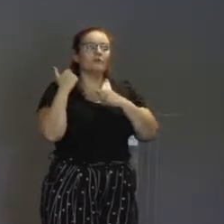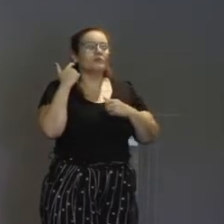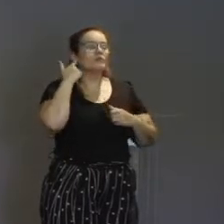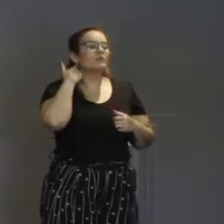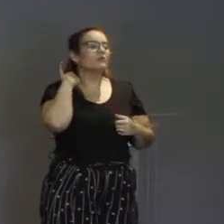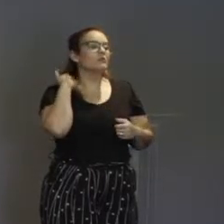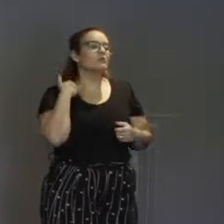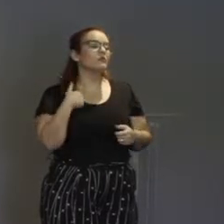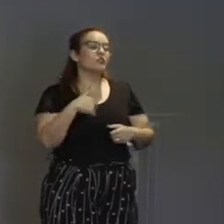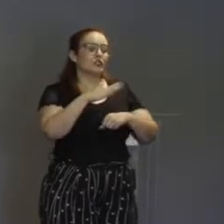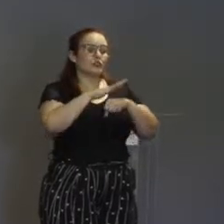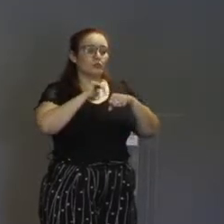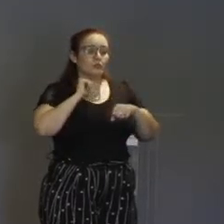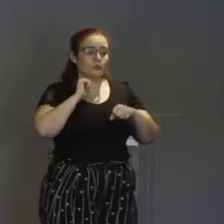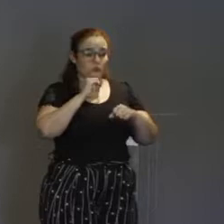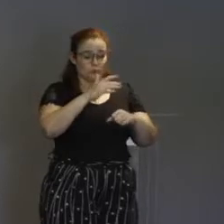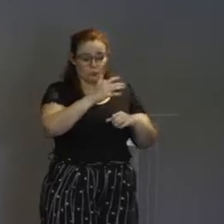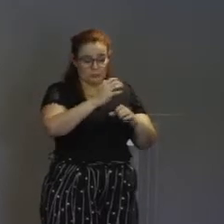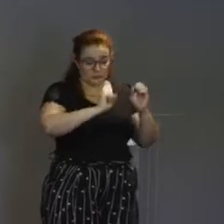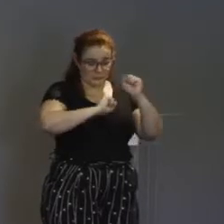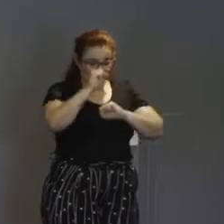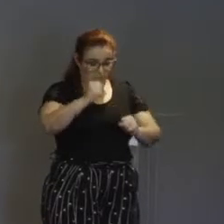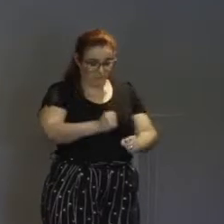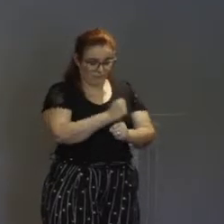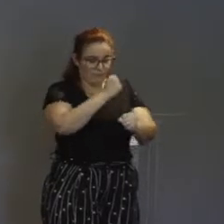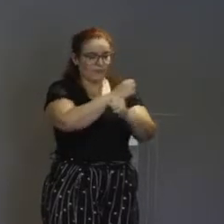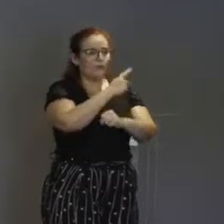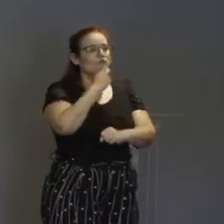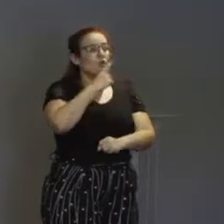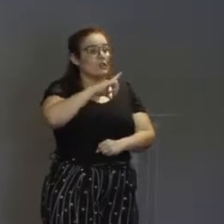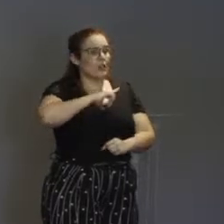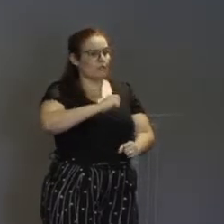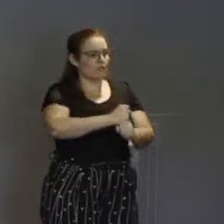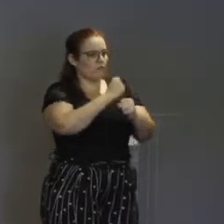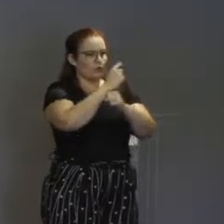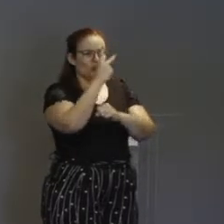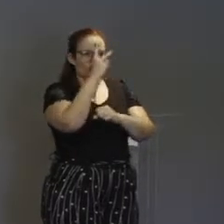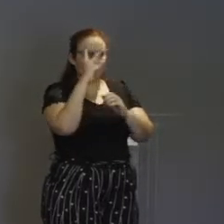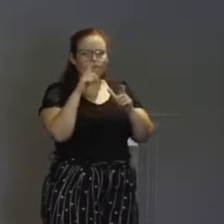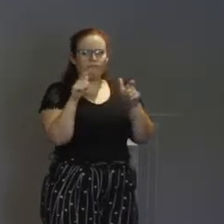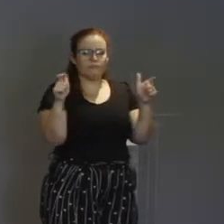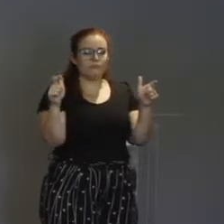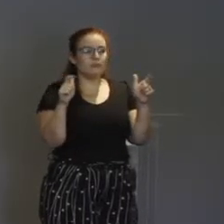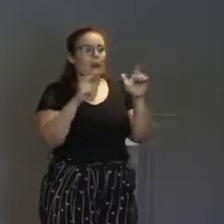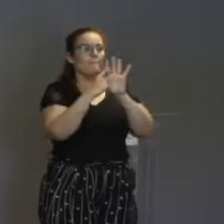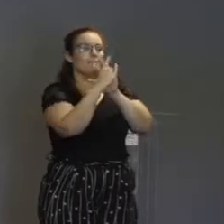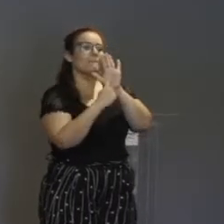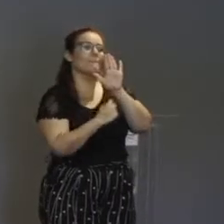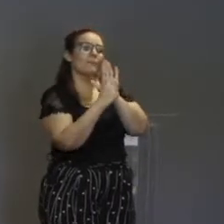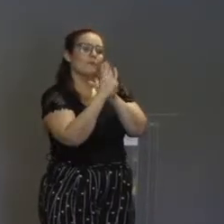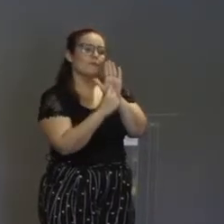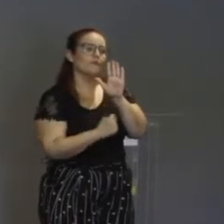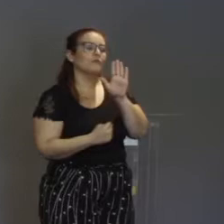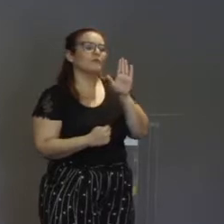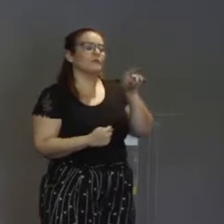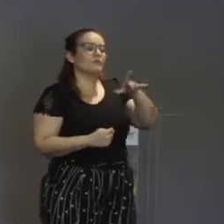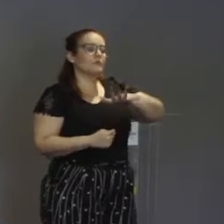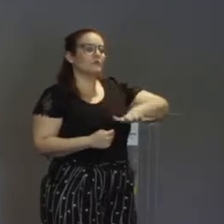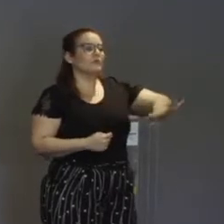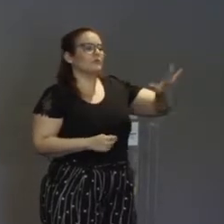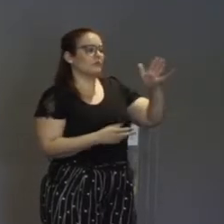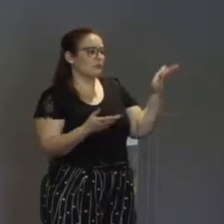uma construtora, e disse, olha, a gente tem 2 empreendimentos grandes na Barra Funda, é um bairro, como tantos de São Paulo, passando por uma